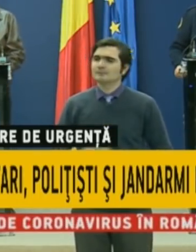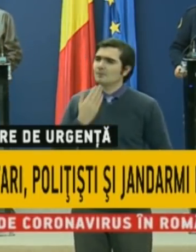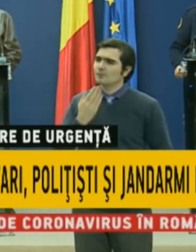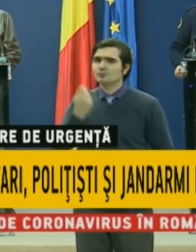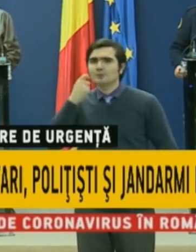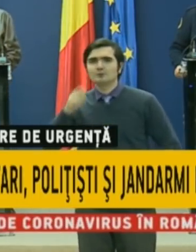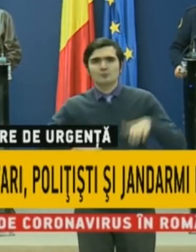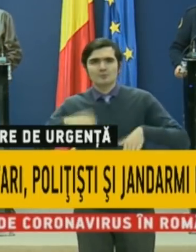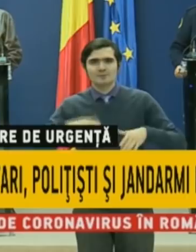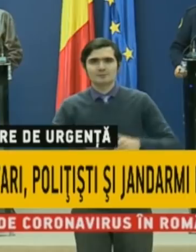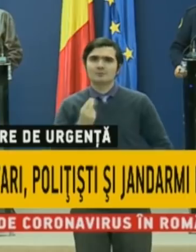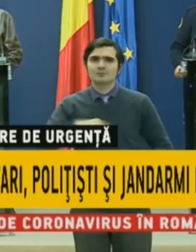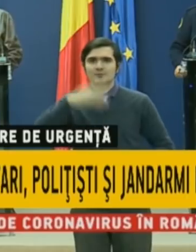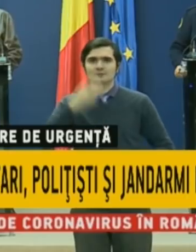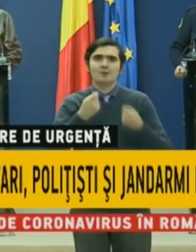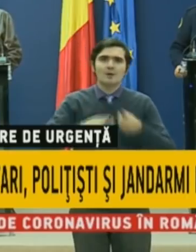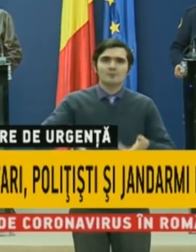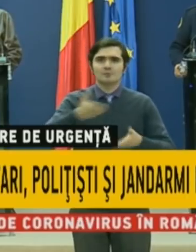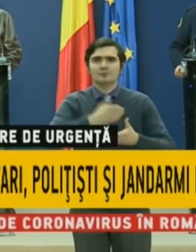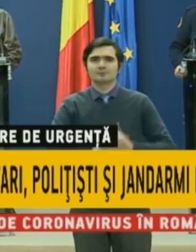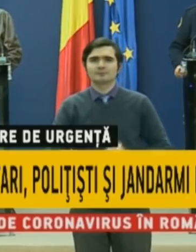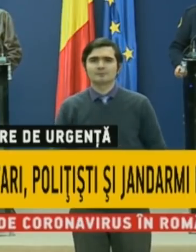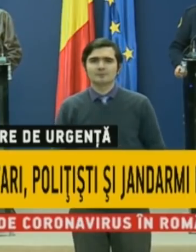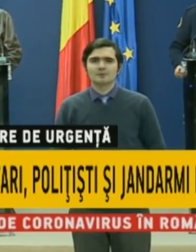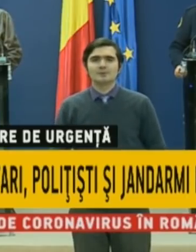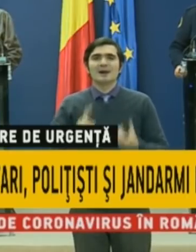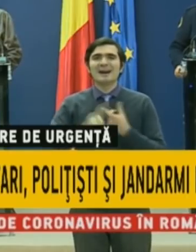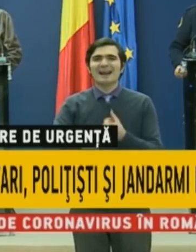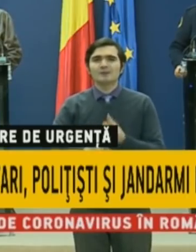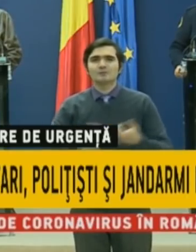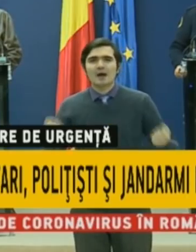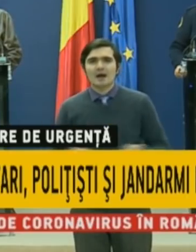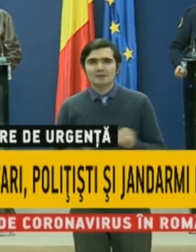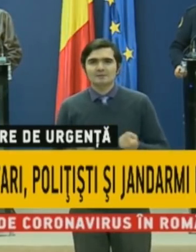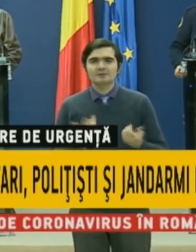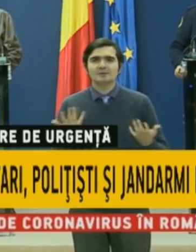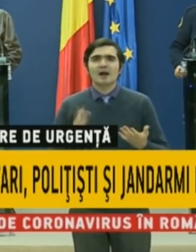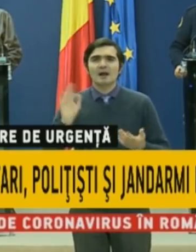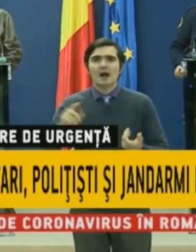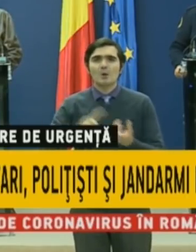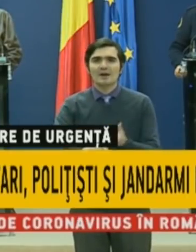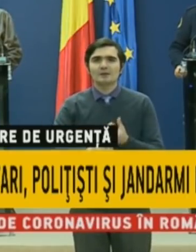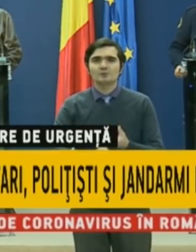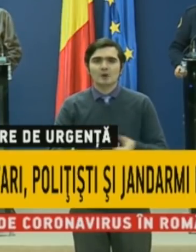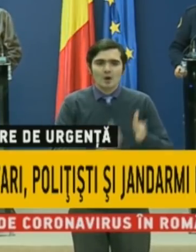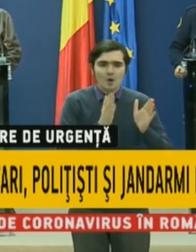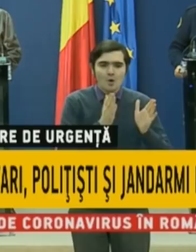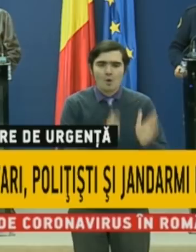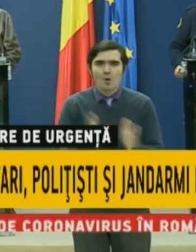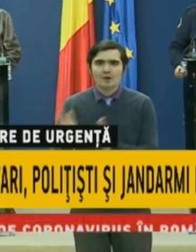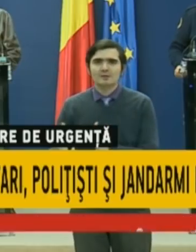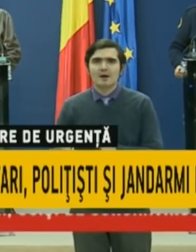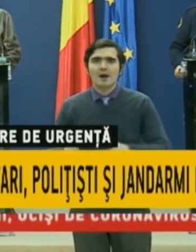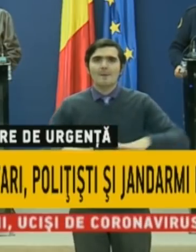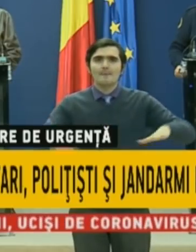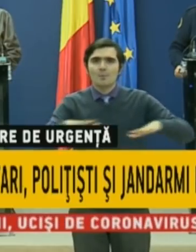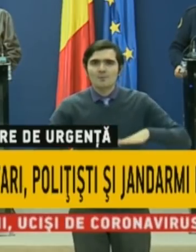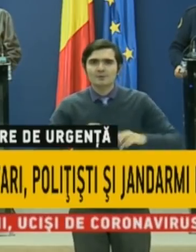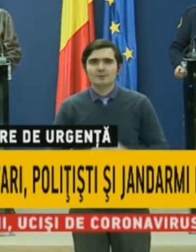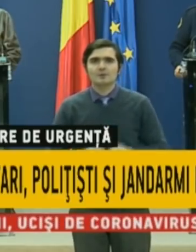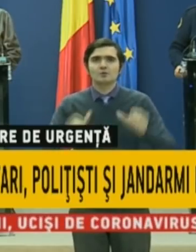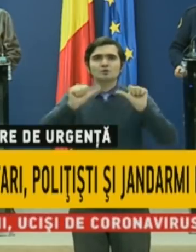Mulțumesc, domnule ministru. Bună ziua tuturor. În privința activităților care țin de ordinea publică,